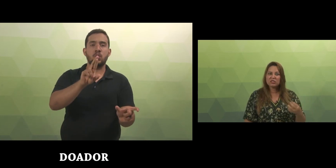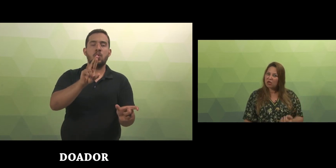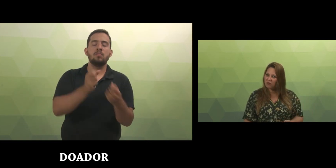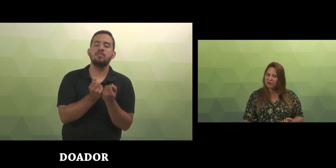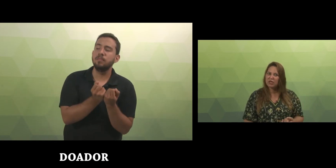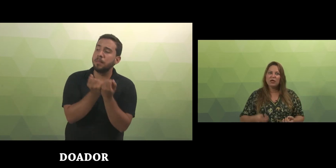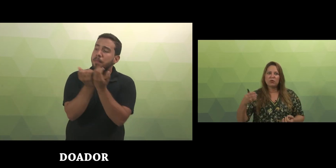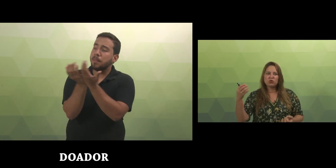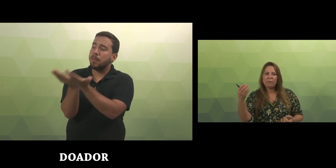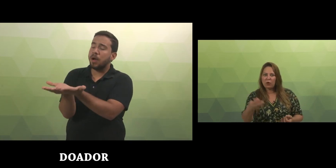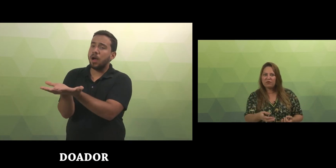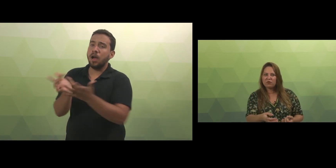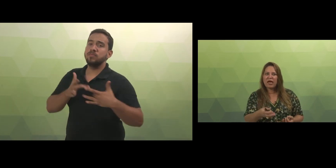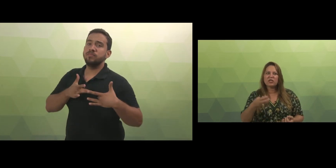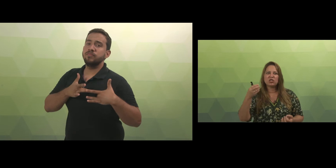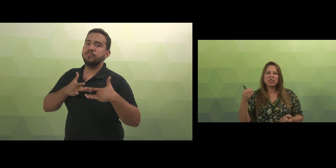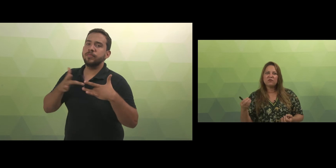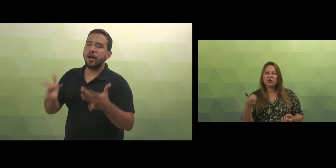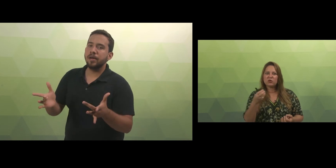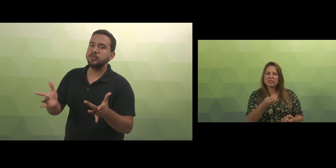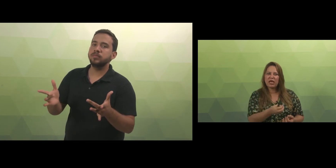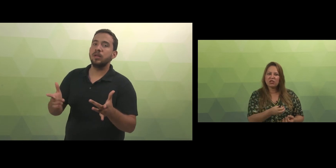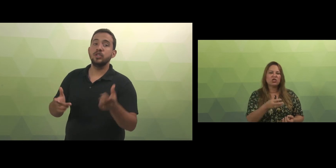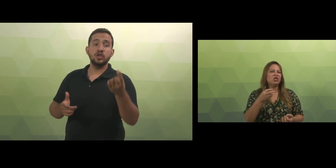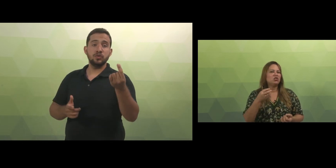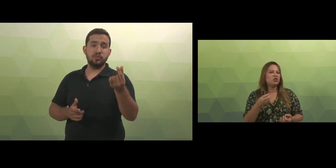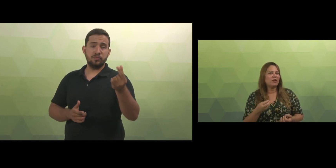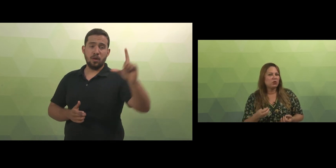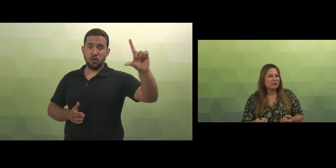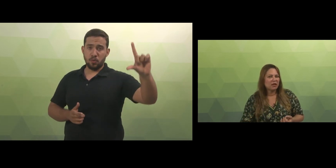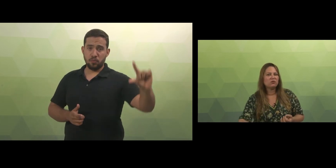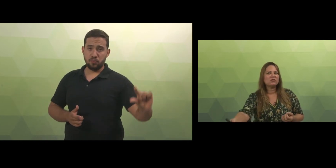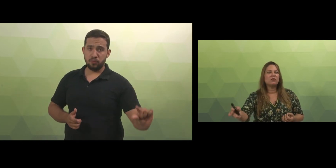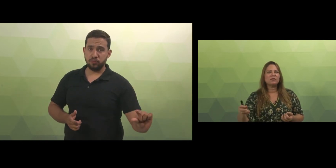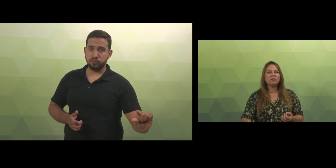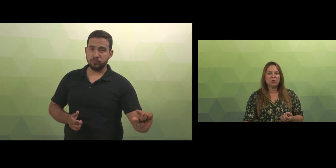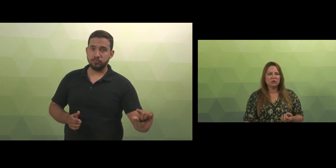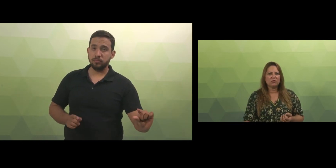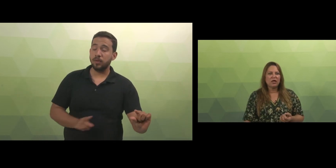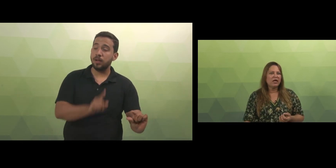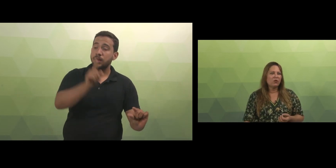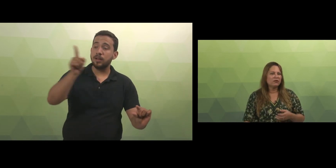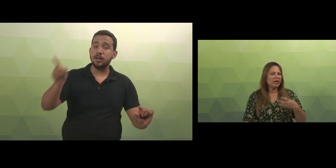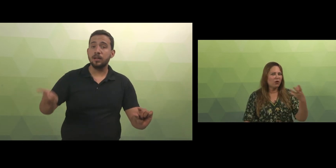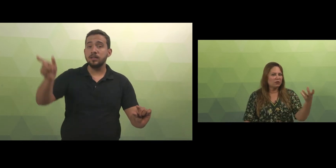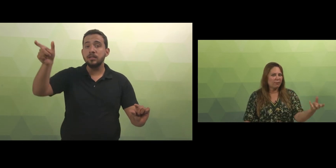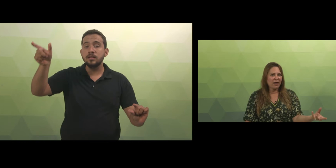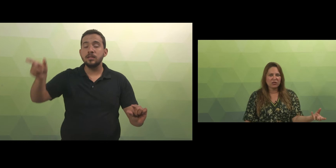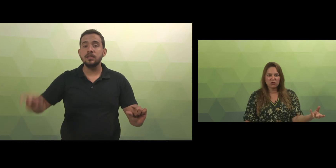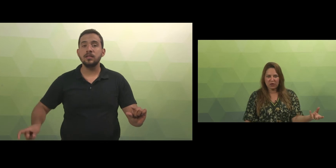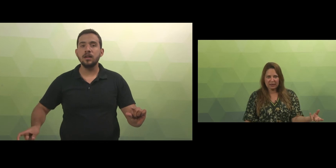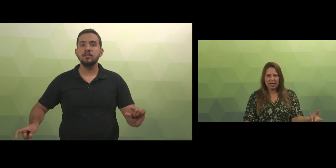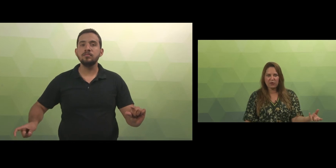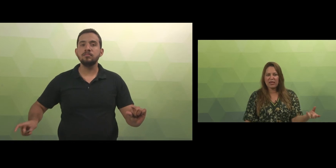ele sofre, por sua própria vontade, livre e consciente, diminuição do seu patrimônio. Enquanto que a outra